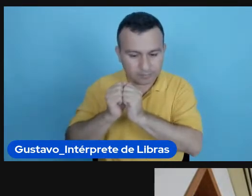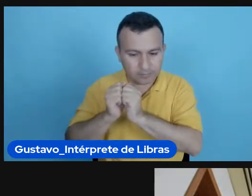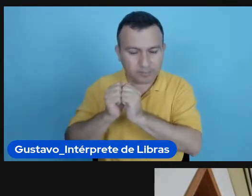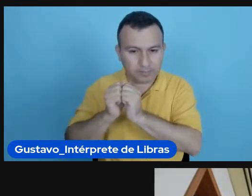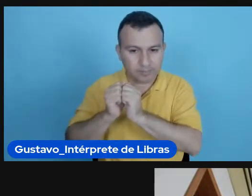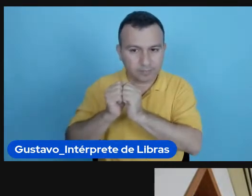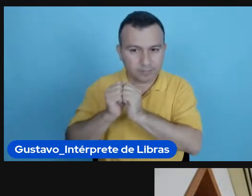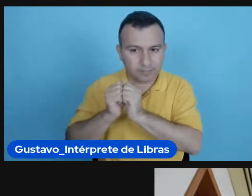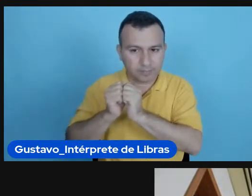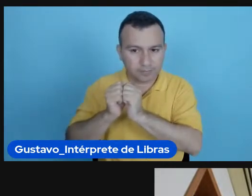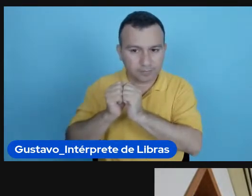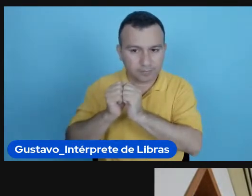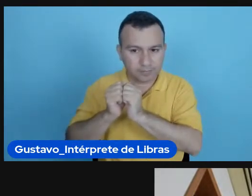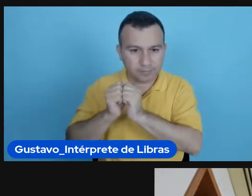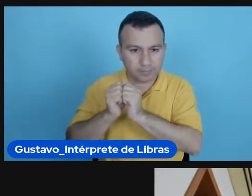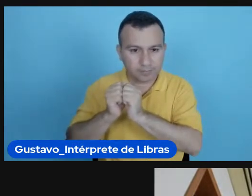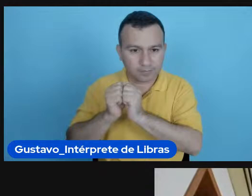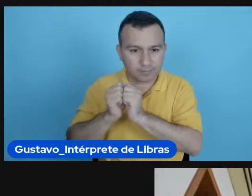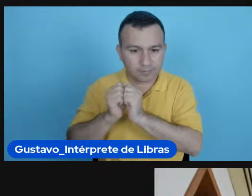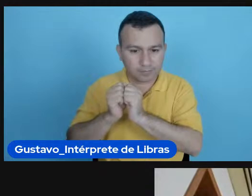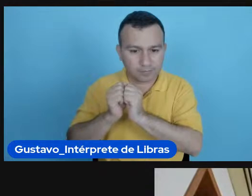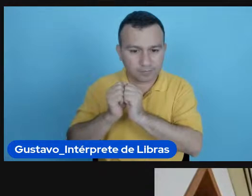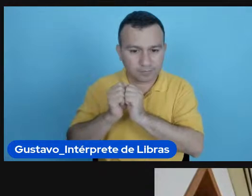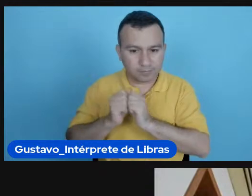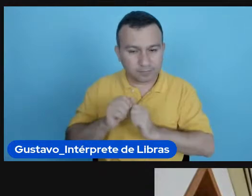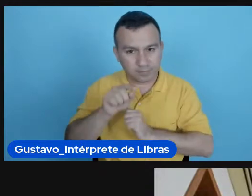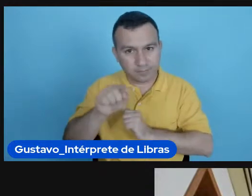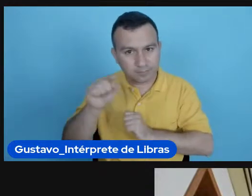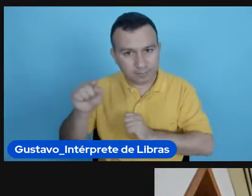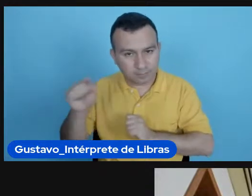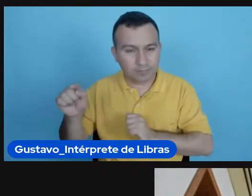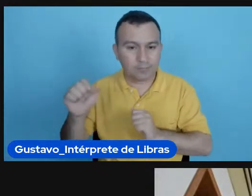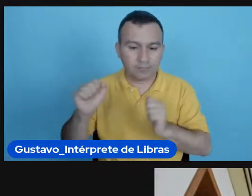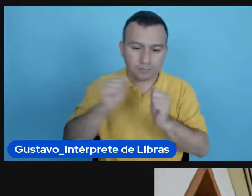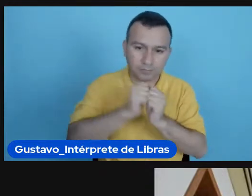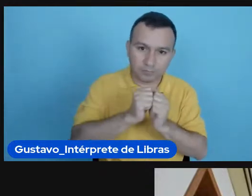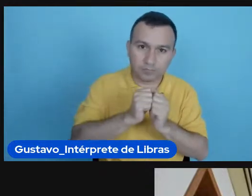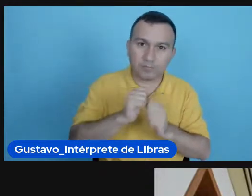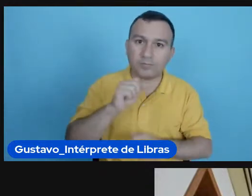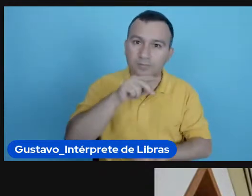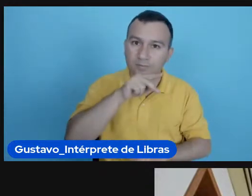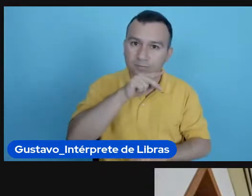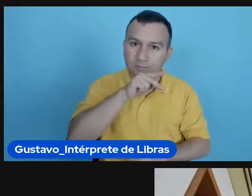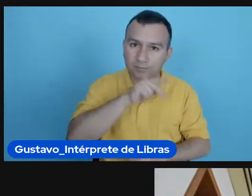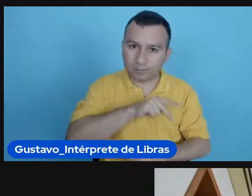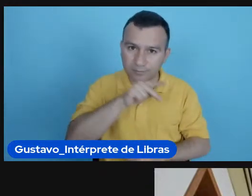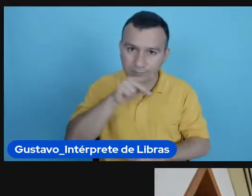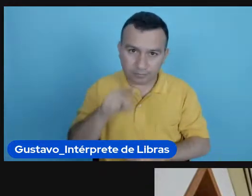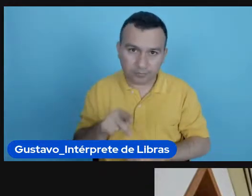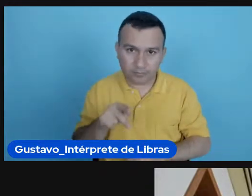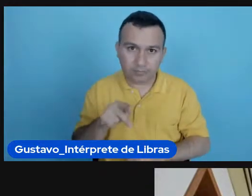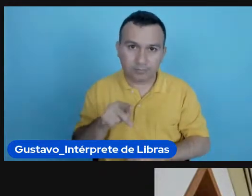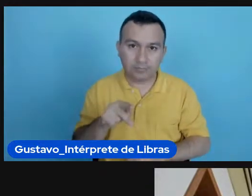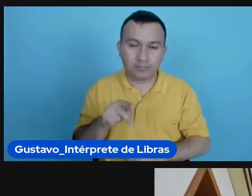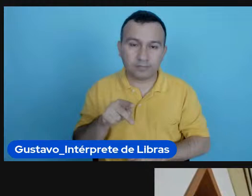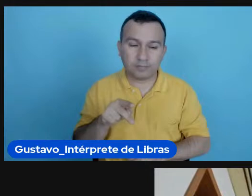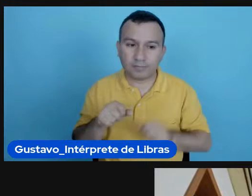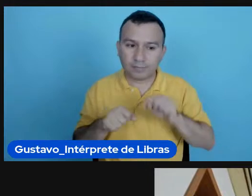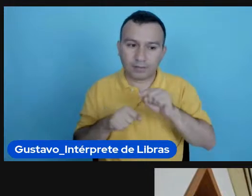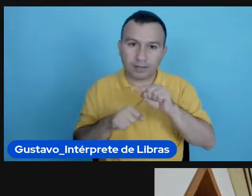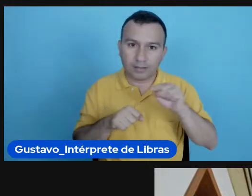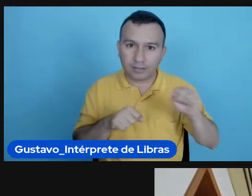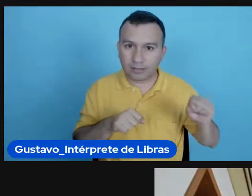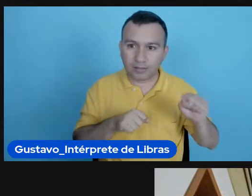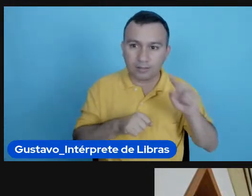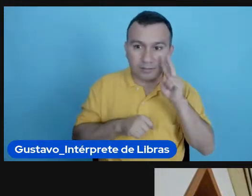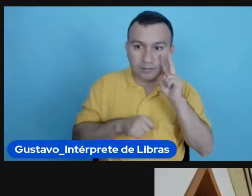colegas, o alunado, os professores, eles vão ver aquela pessoa